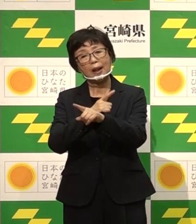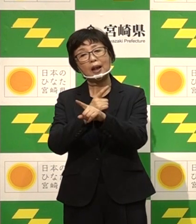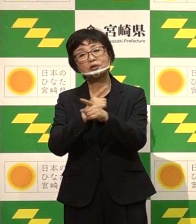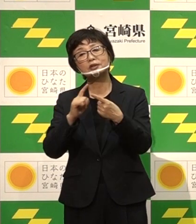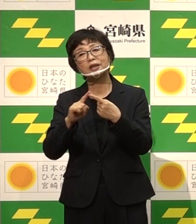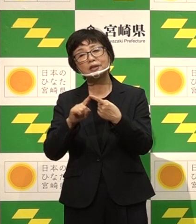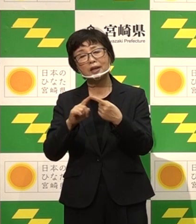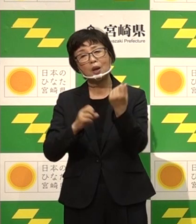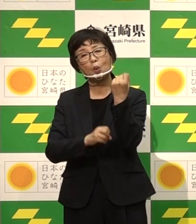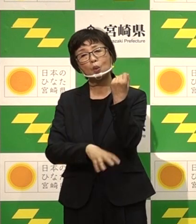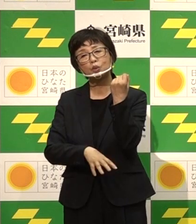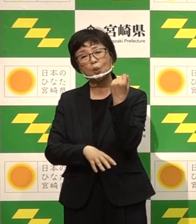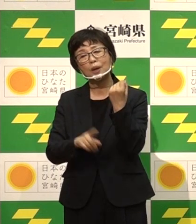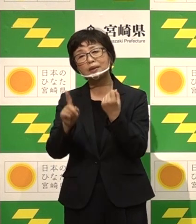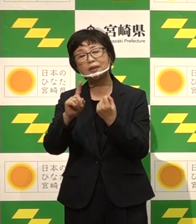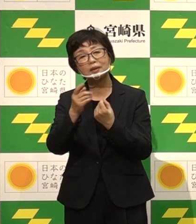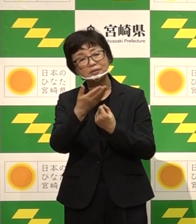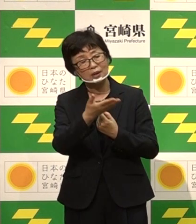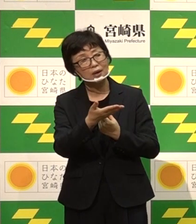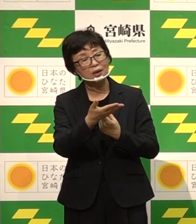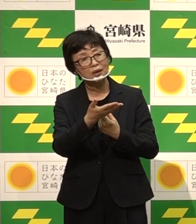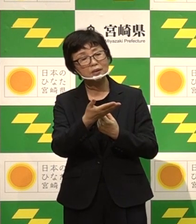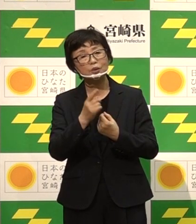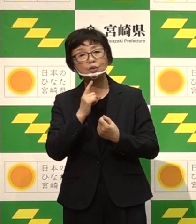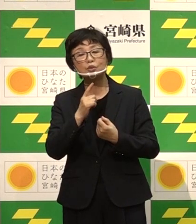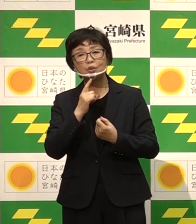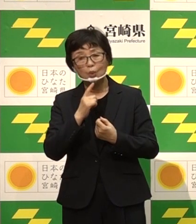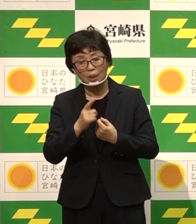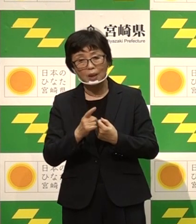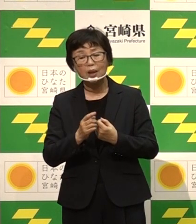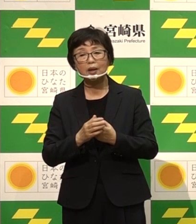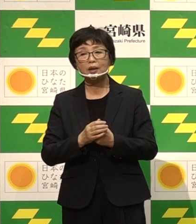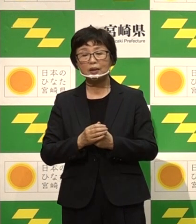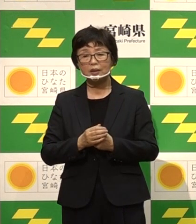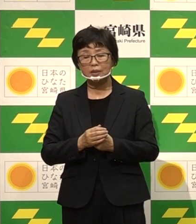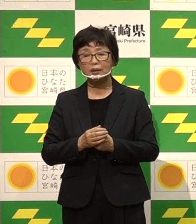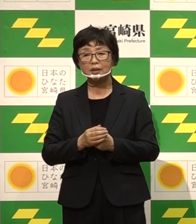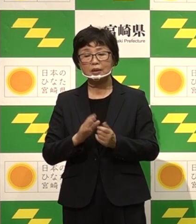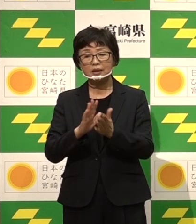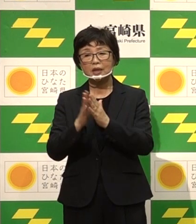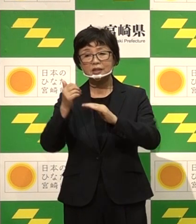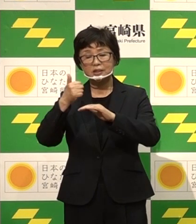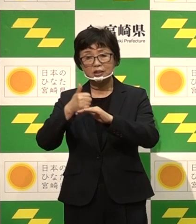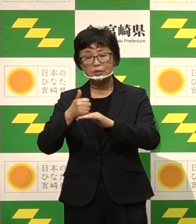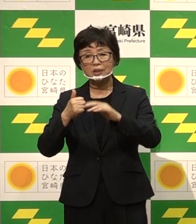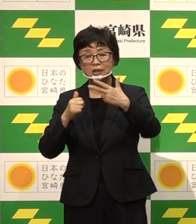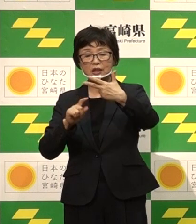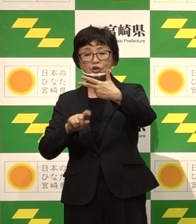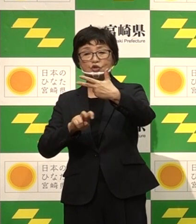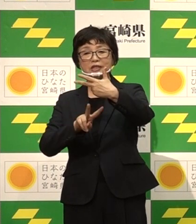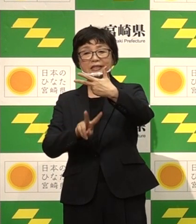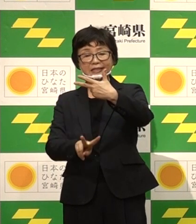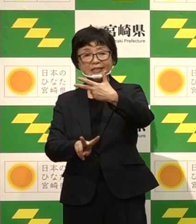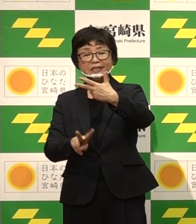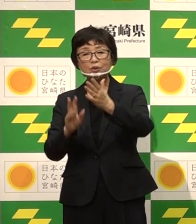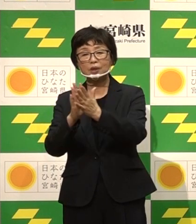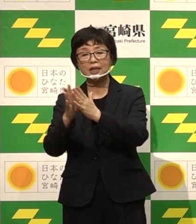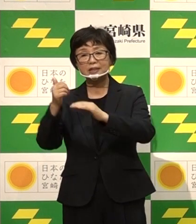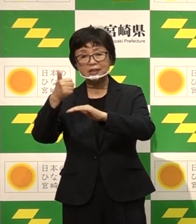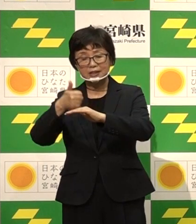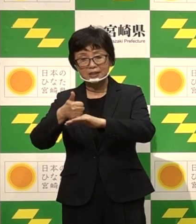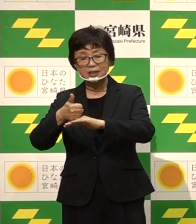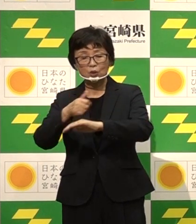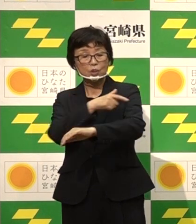根拠は何なんでしょうかっていうのが、知事は12日の会見で、現在より